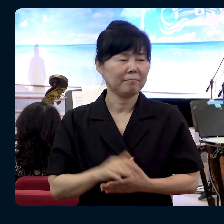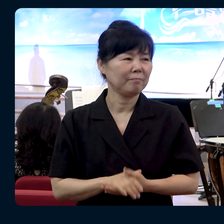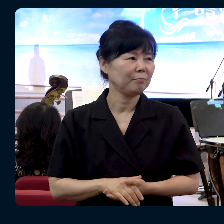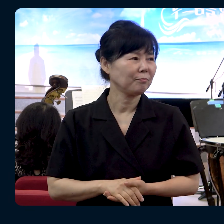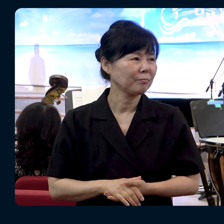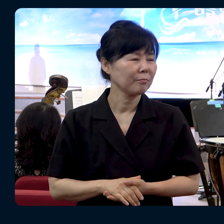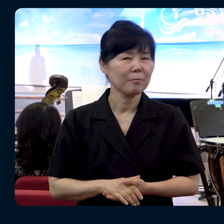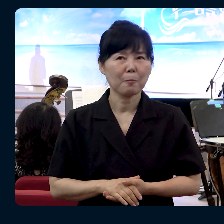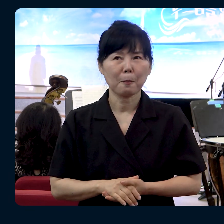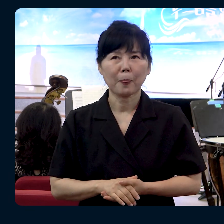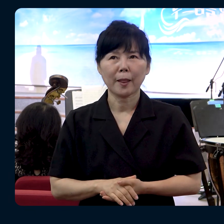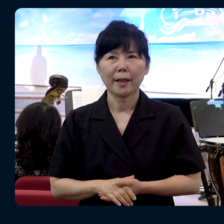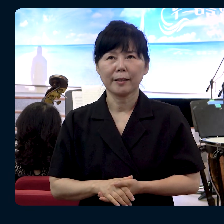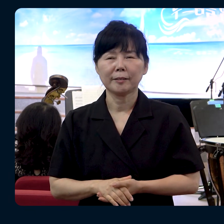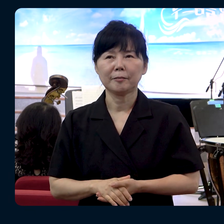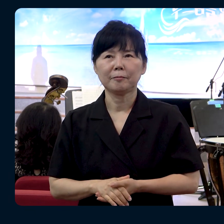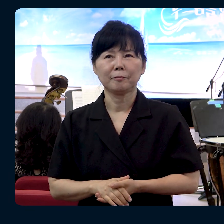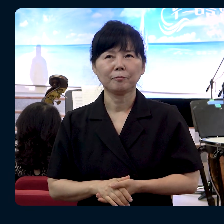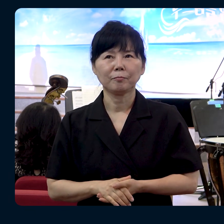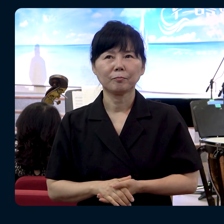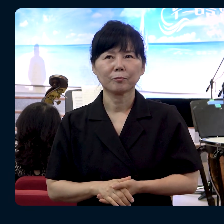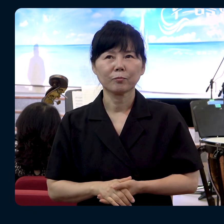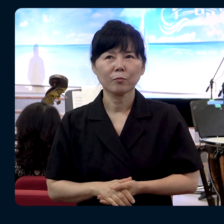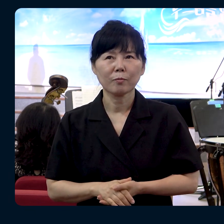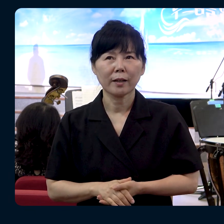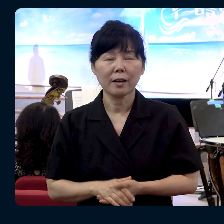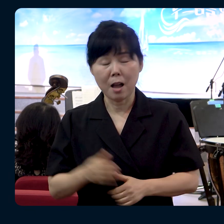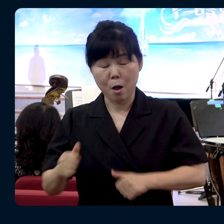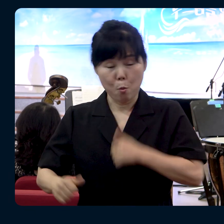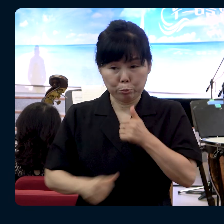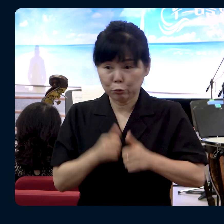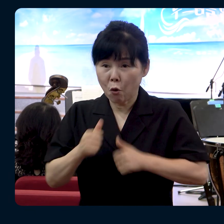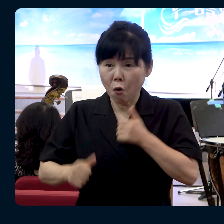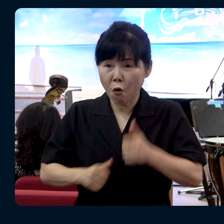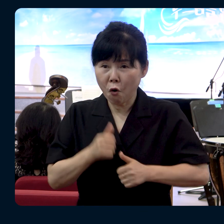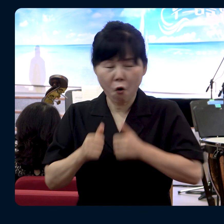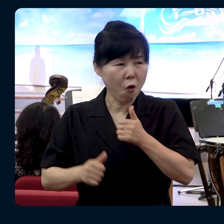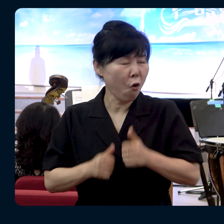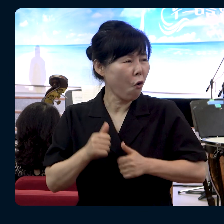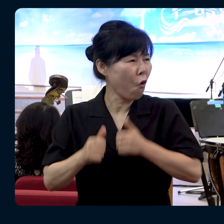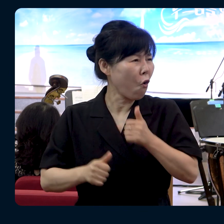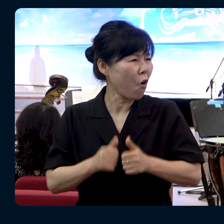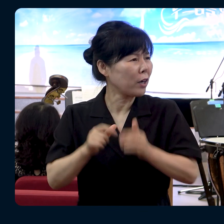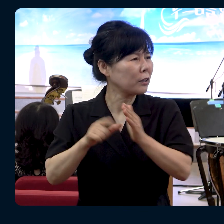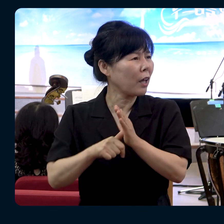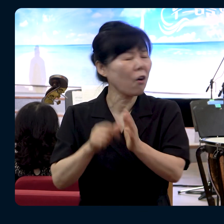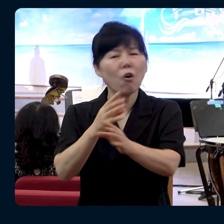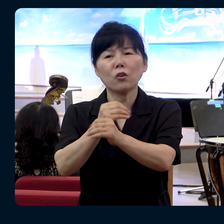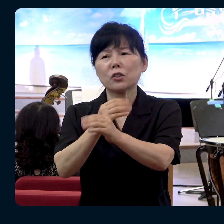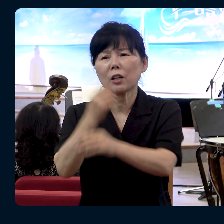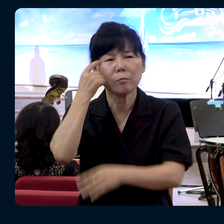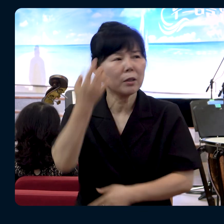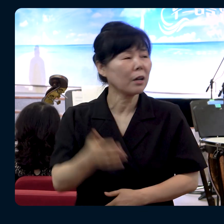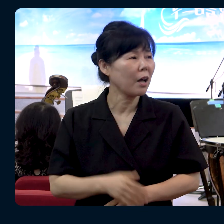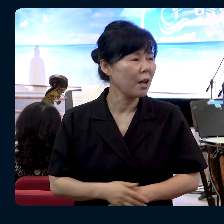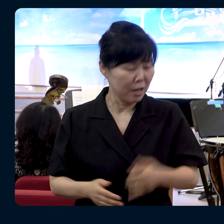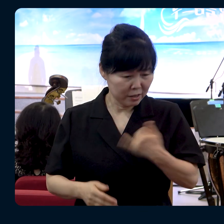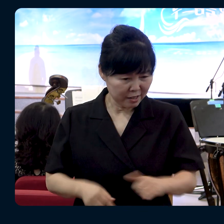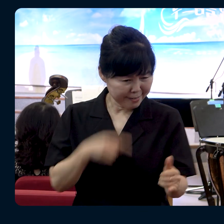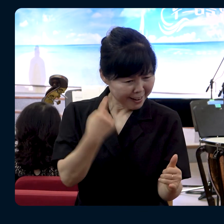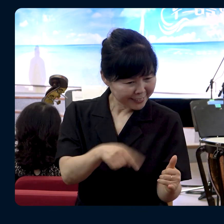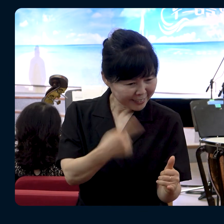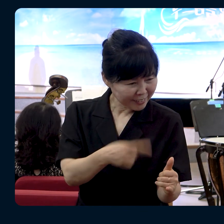아까 여러분들이 생각했던 자주 분노가 일어나는 상황들은 언제가 있습니까? 자녀들이 말을 해도 들어먹지